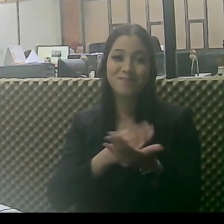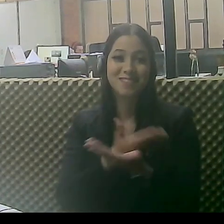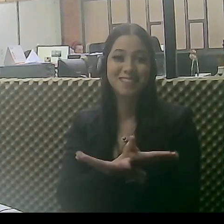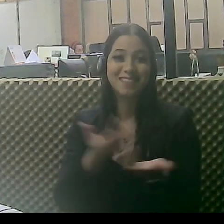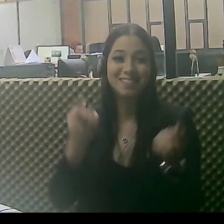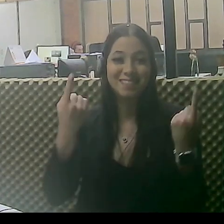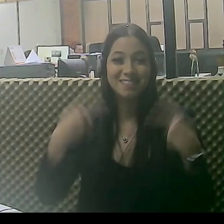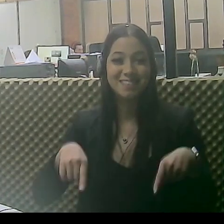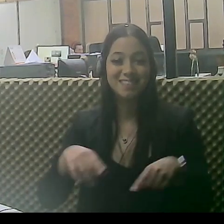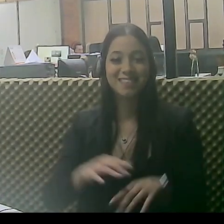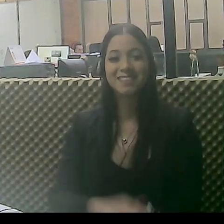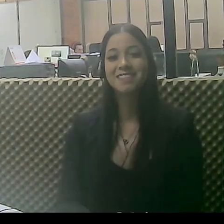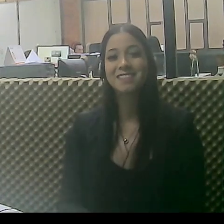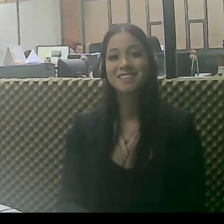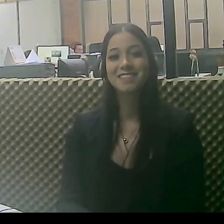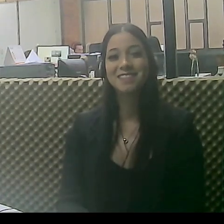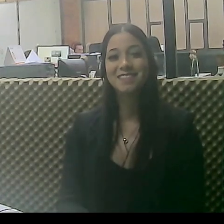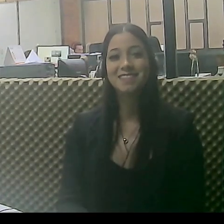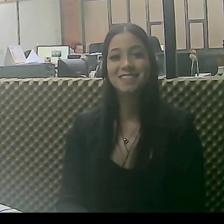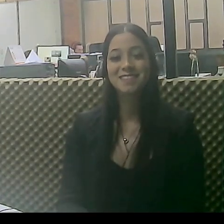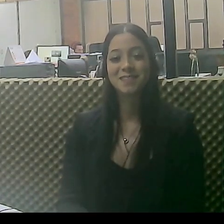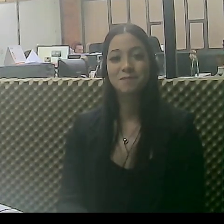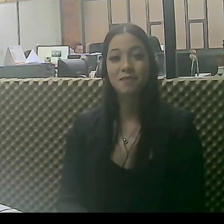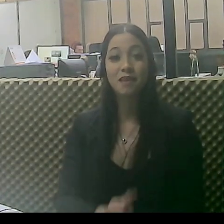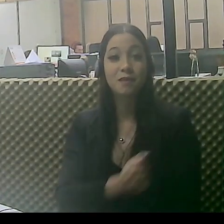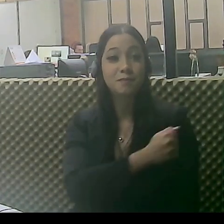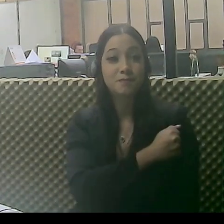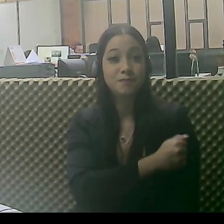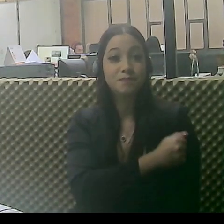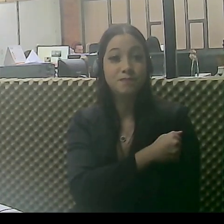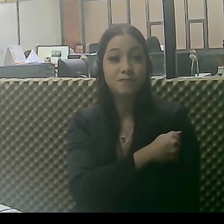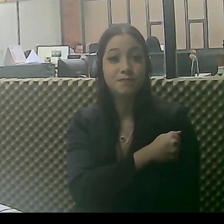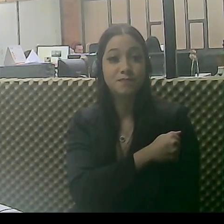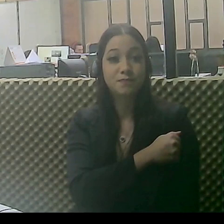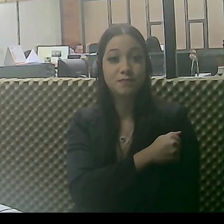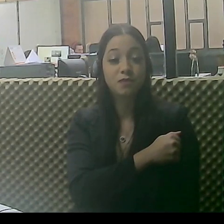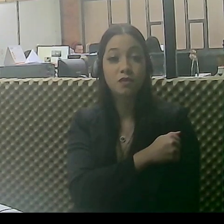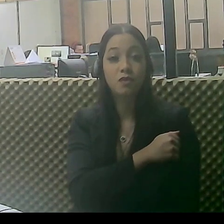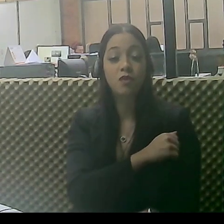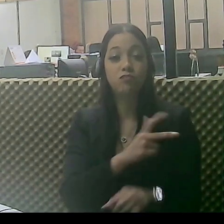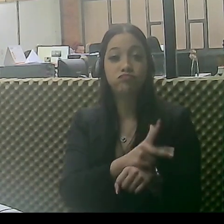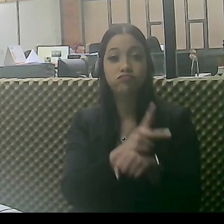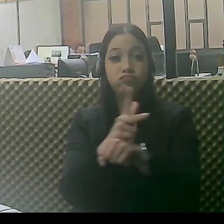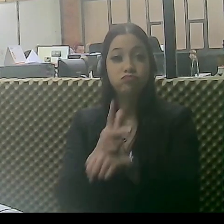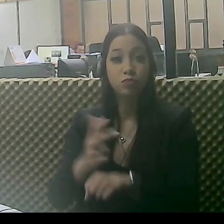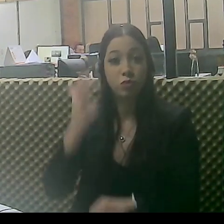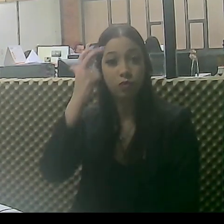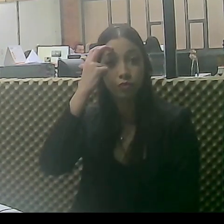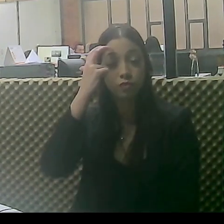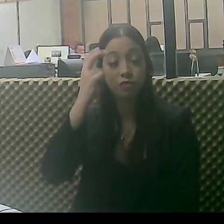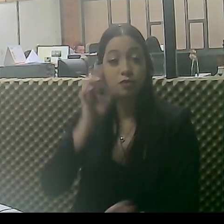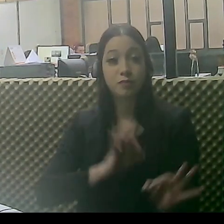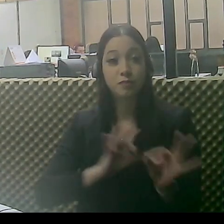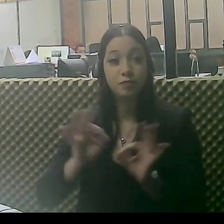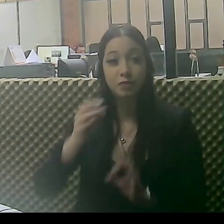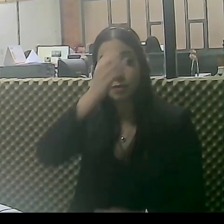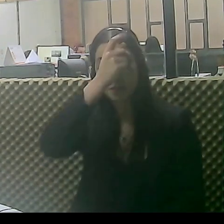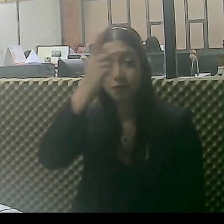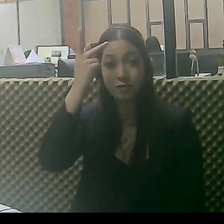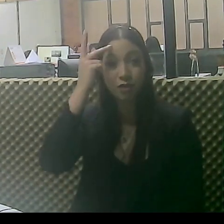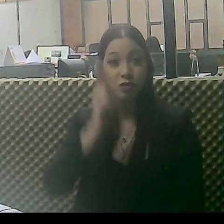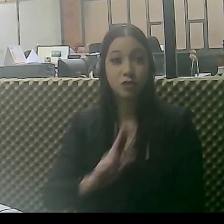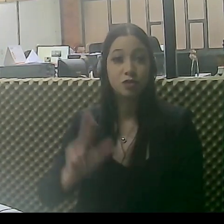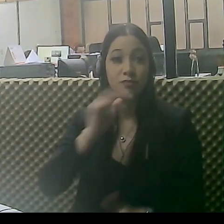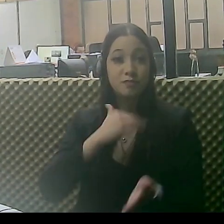aos competidores. Alunos do programa Usinas Culturais, projeto promovido pela Prefeitura de Uberlândia por meio da